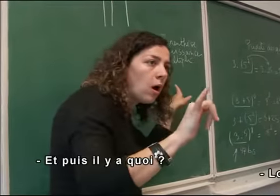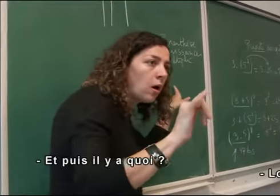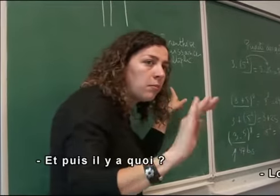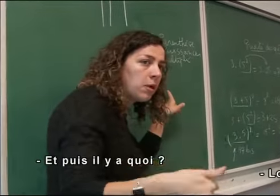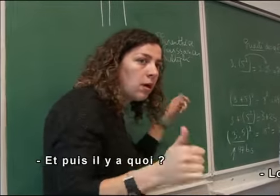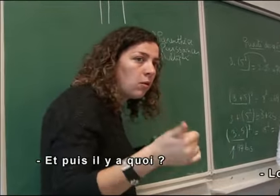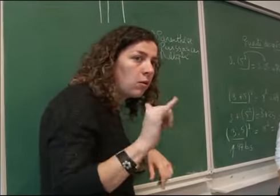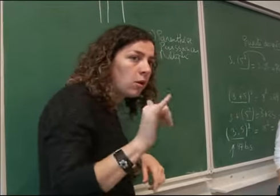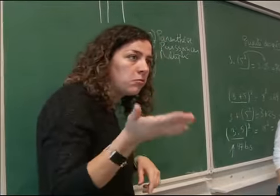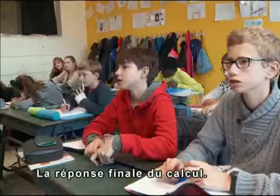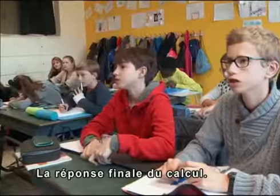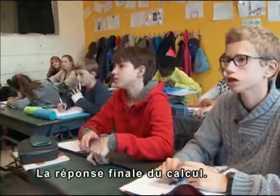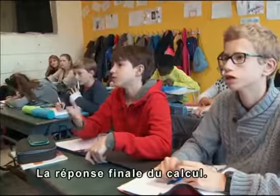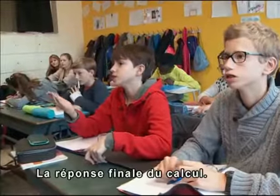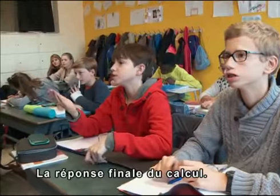par, Loïc,